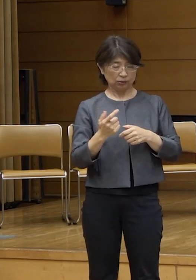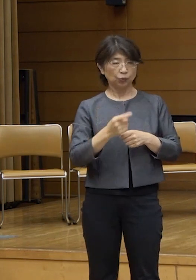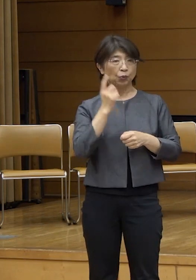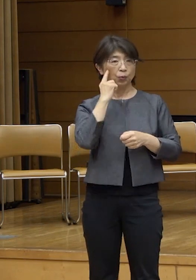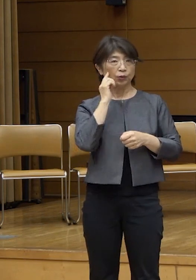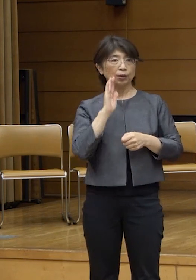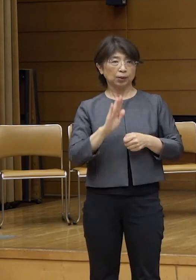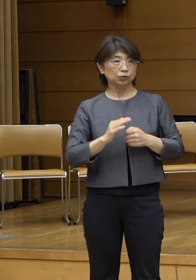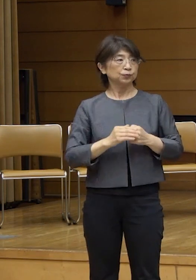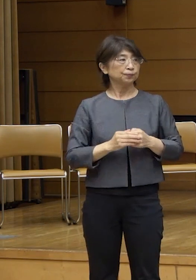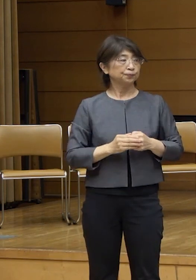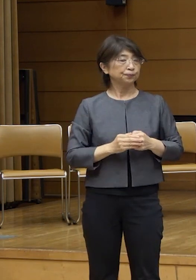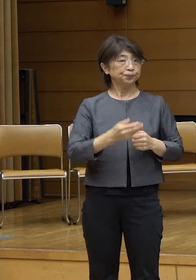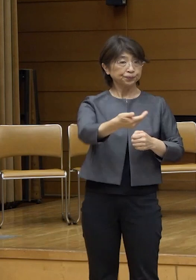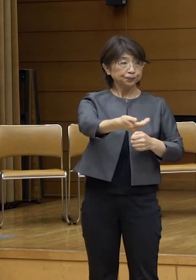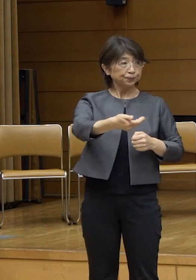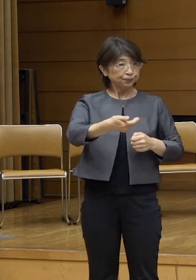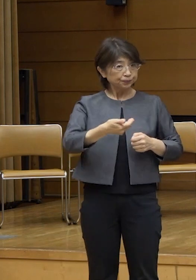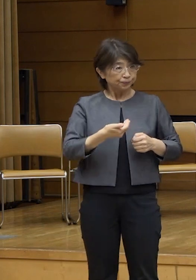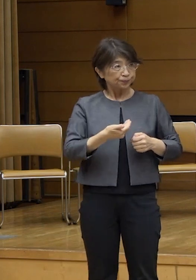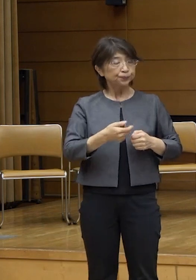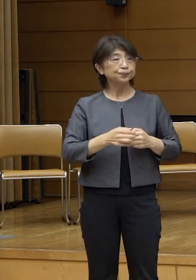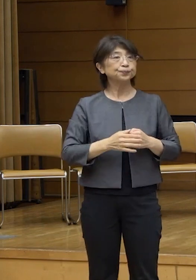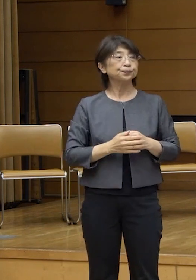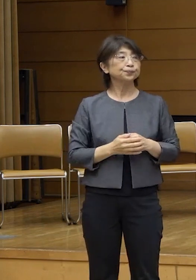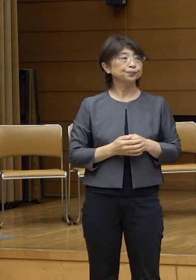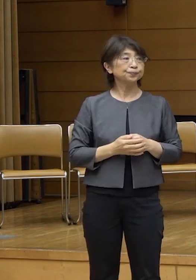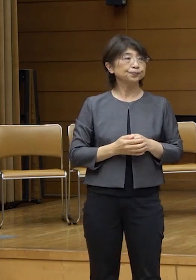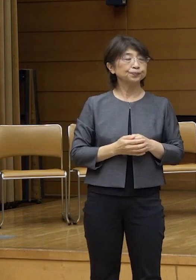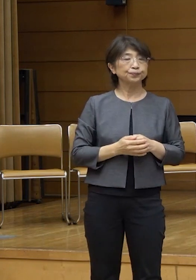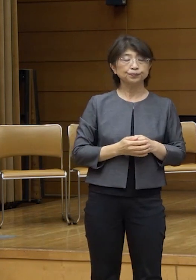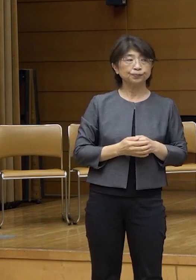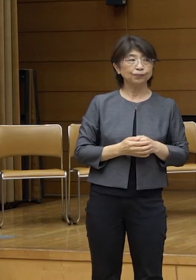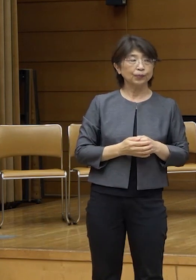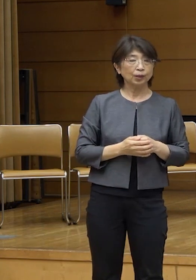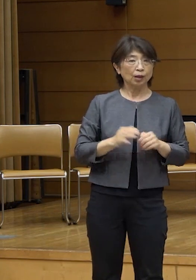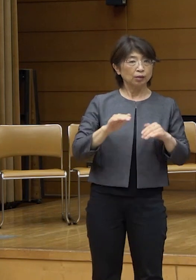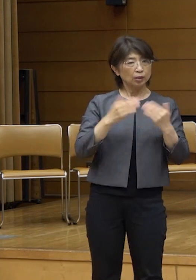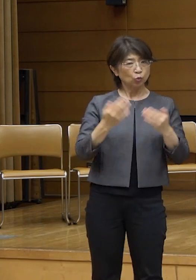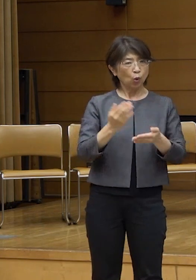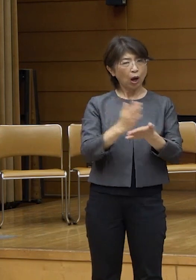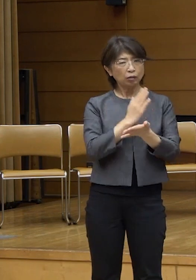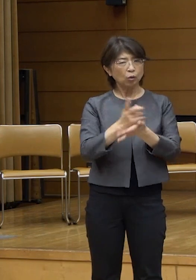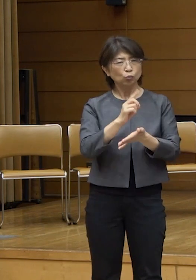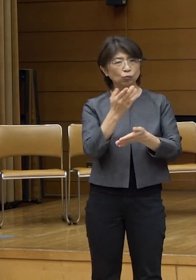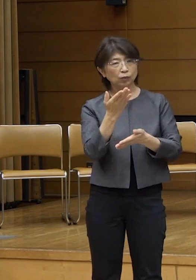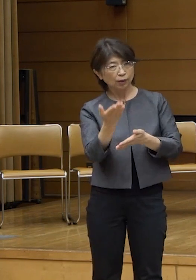ています。 全体をどうやって見ようとしているんでしょうか。 先ほど